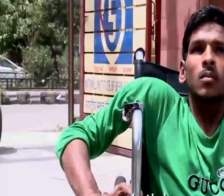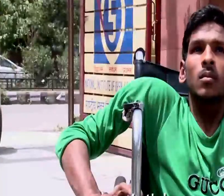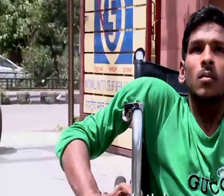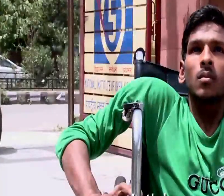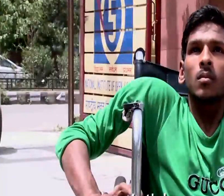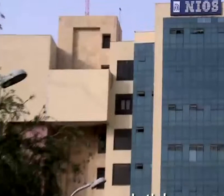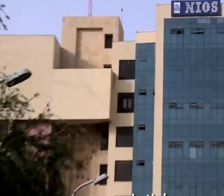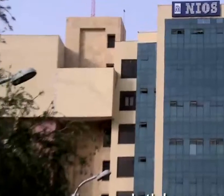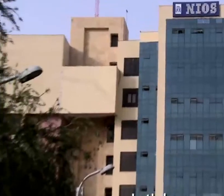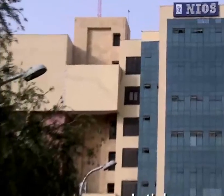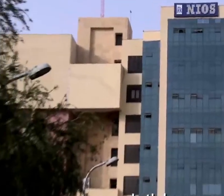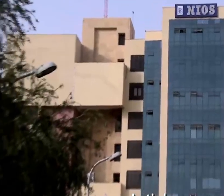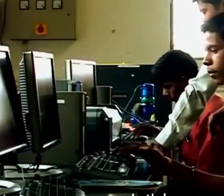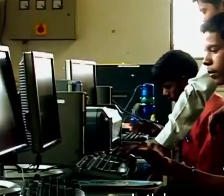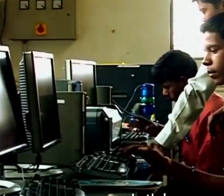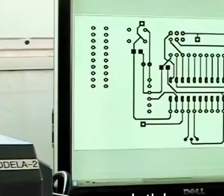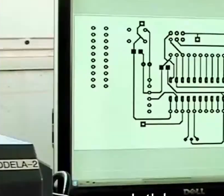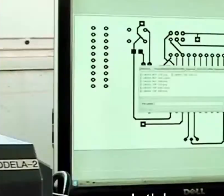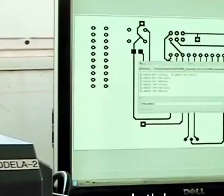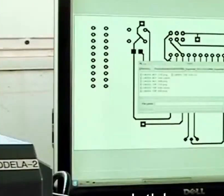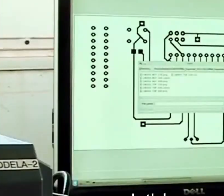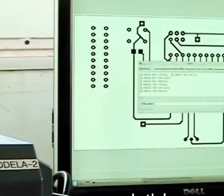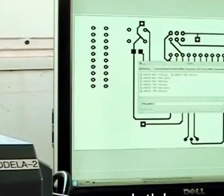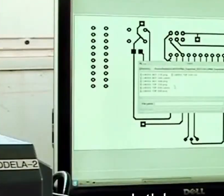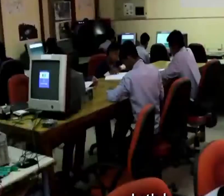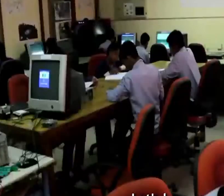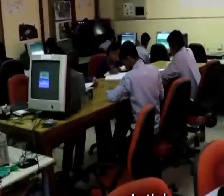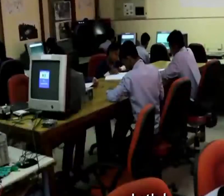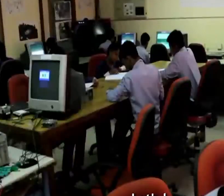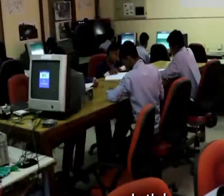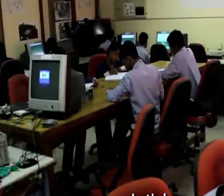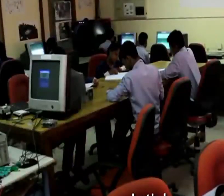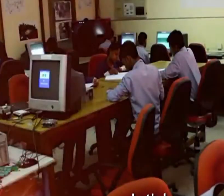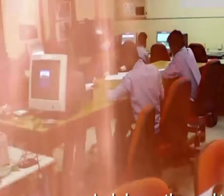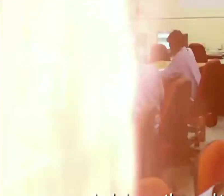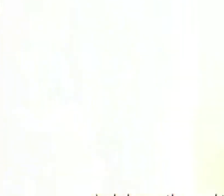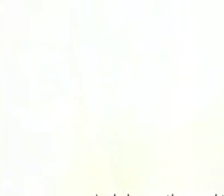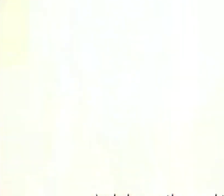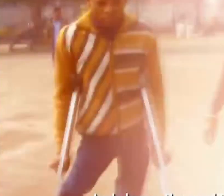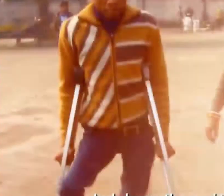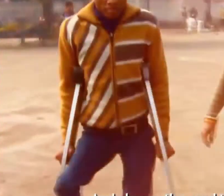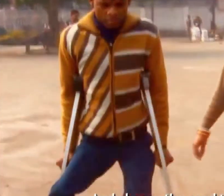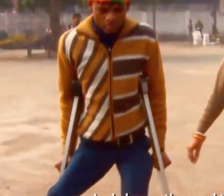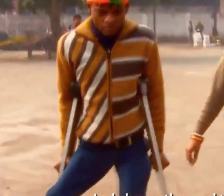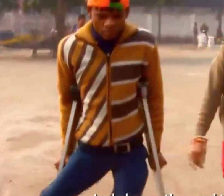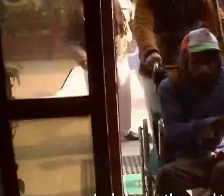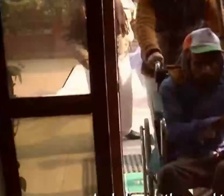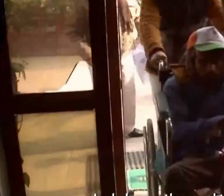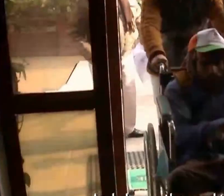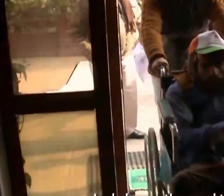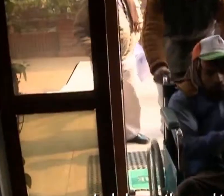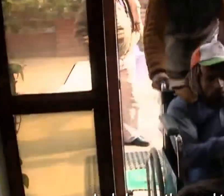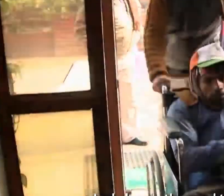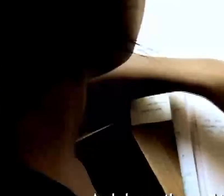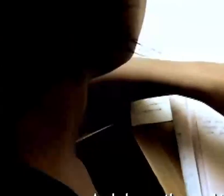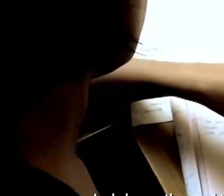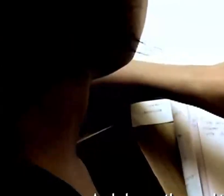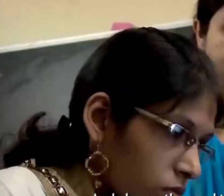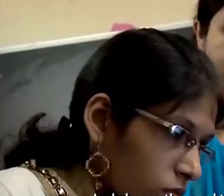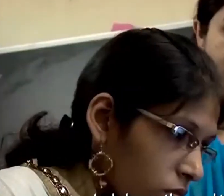हम अपना दीपक स्वयं बने, हम अपना रास्ता